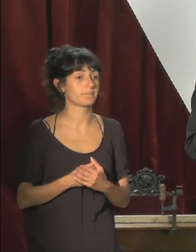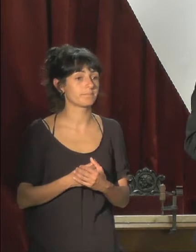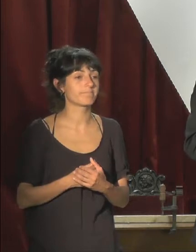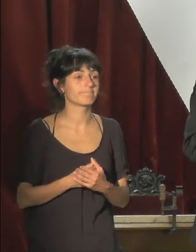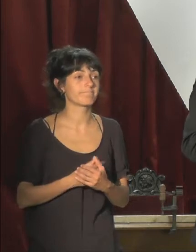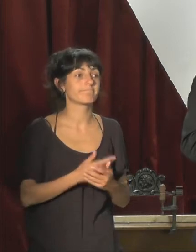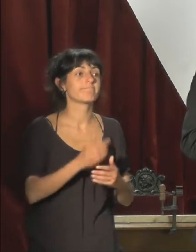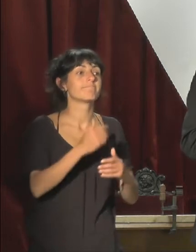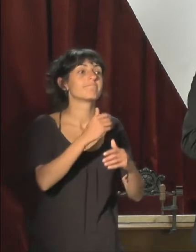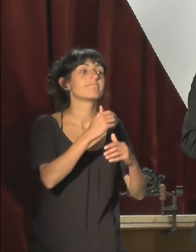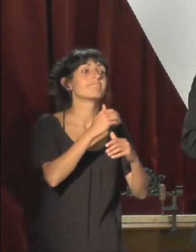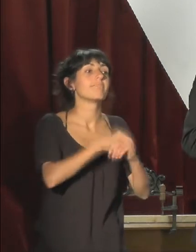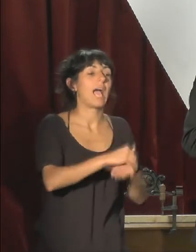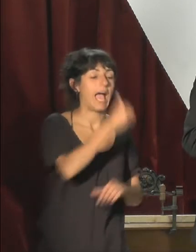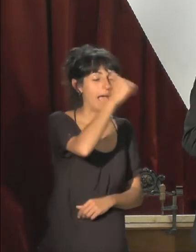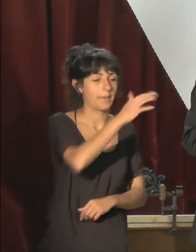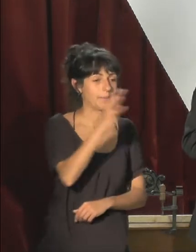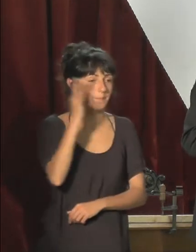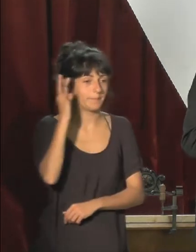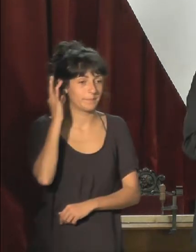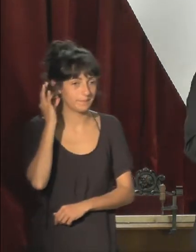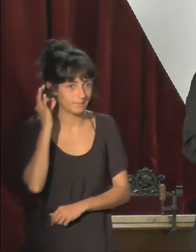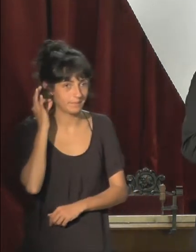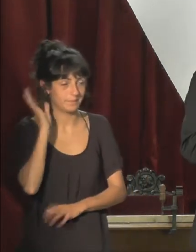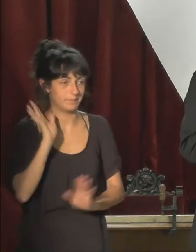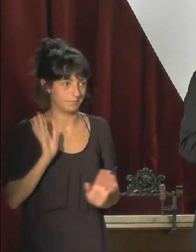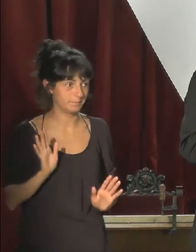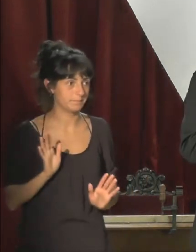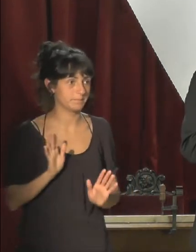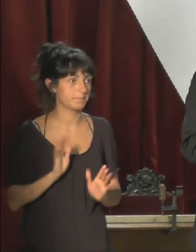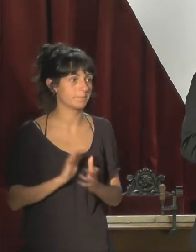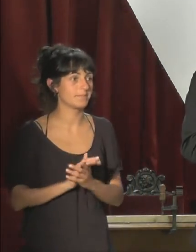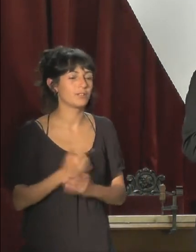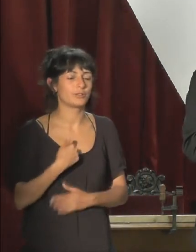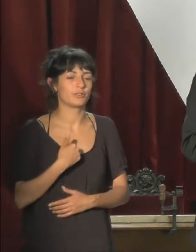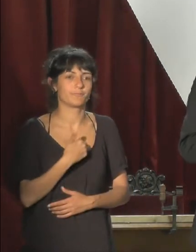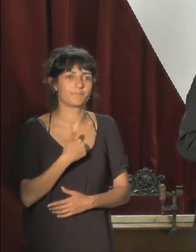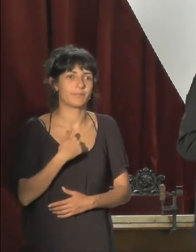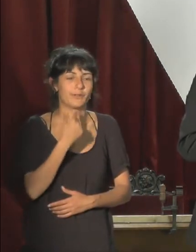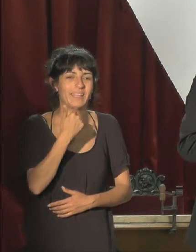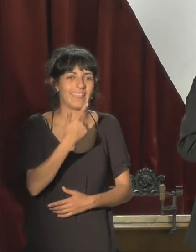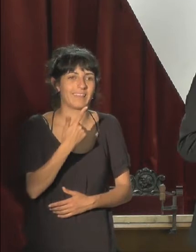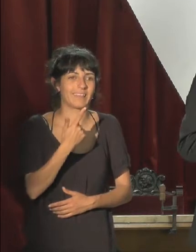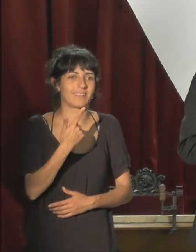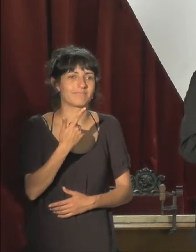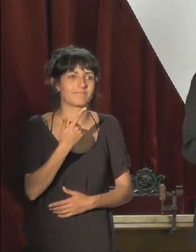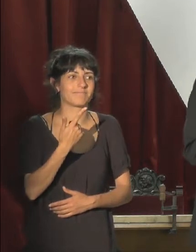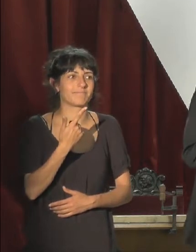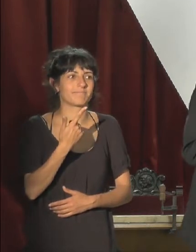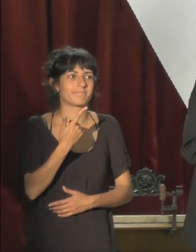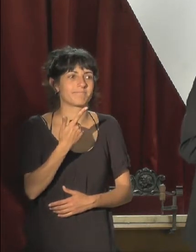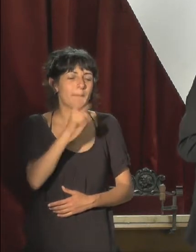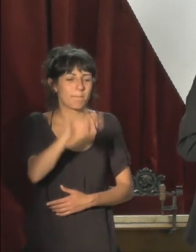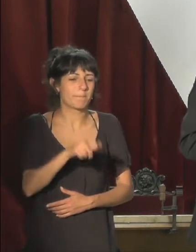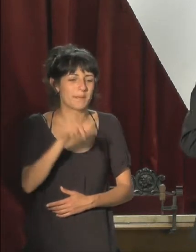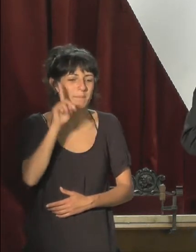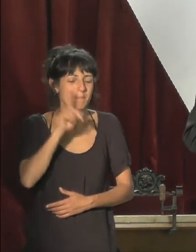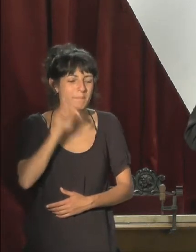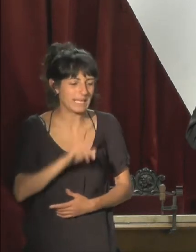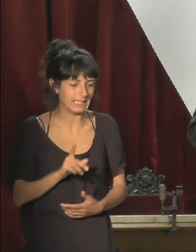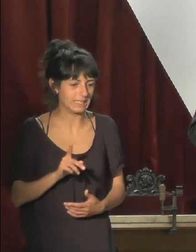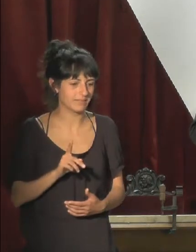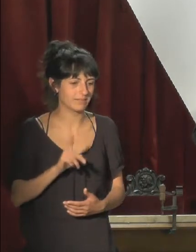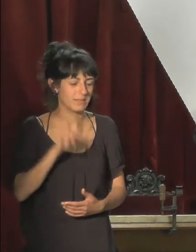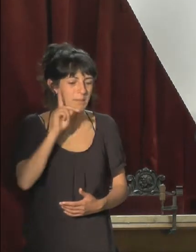amigas e amigos, e por iso mente de xeito noxento, utiliza a mentira como arma